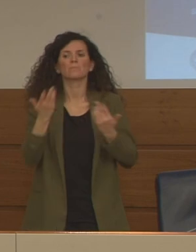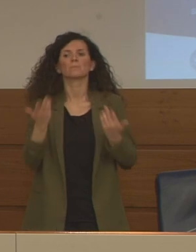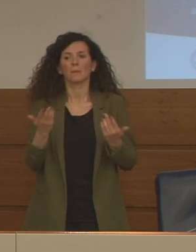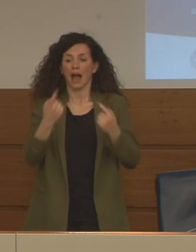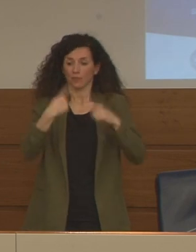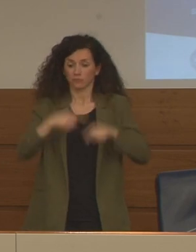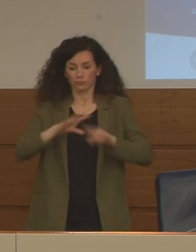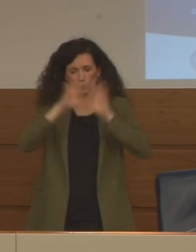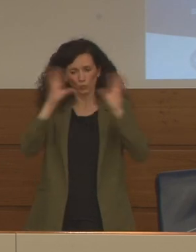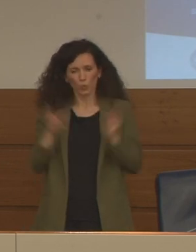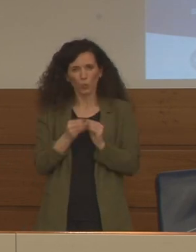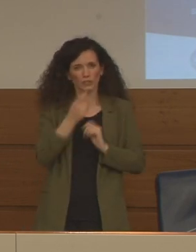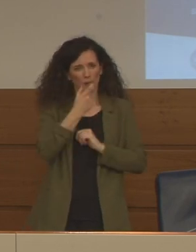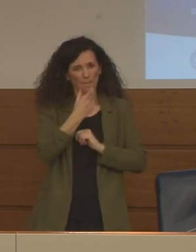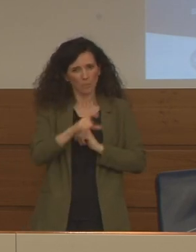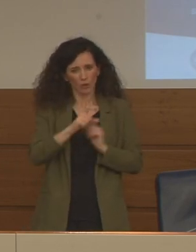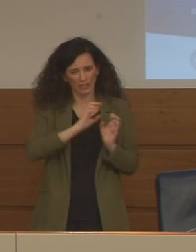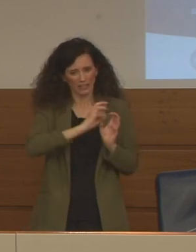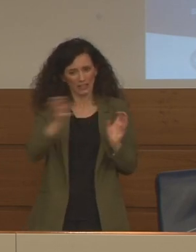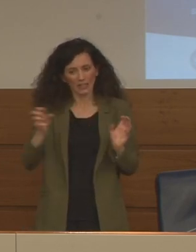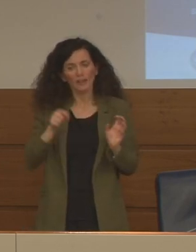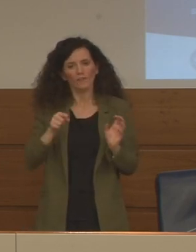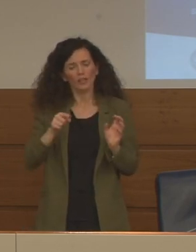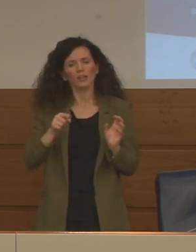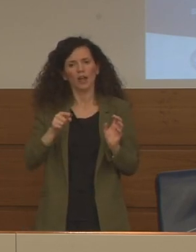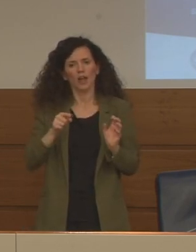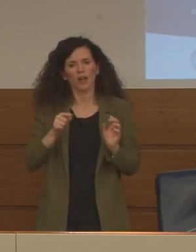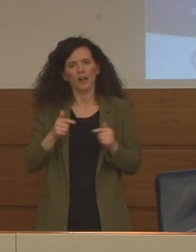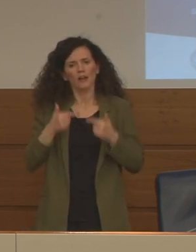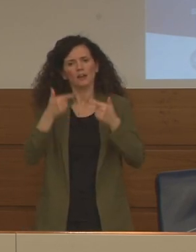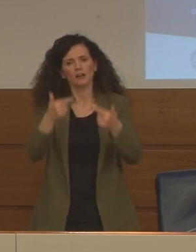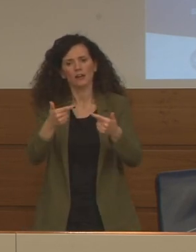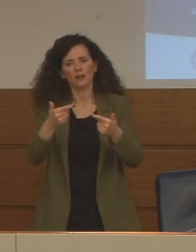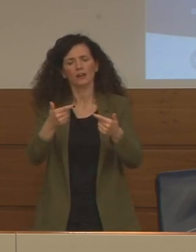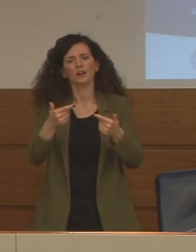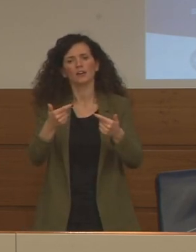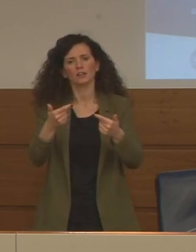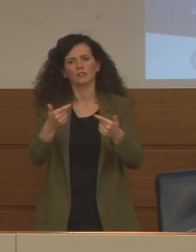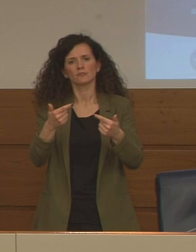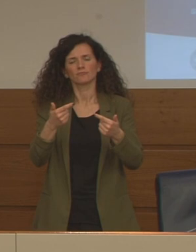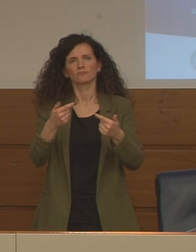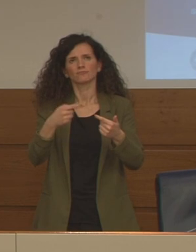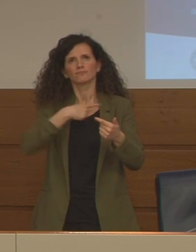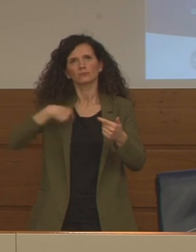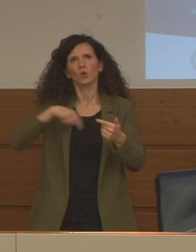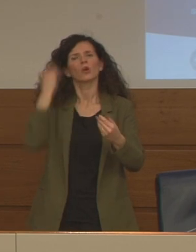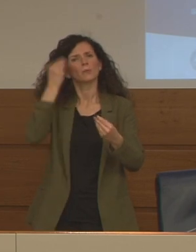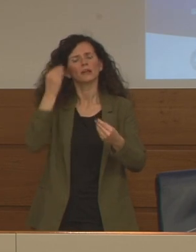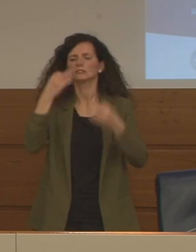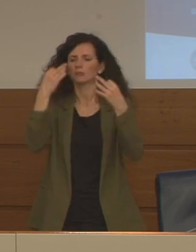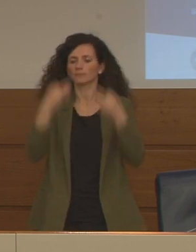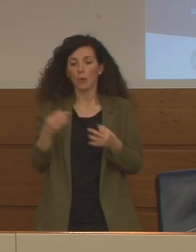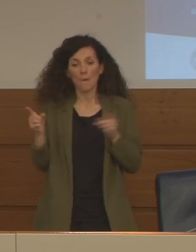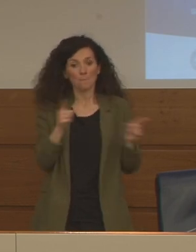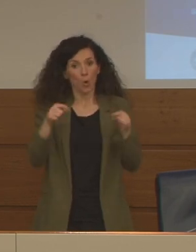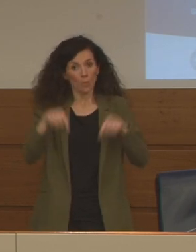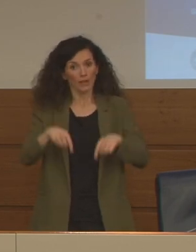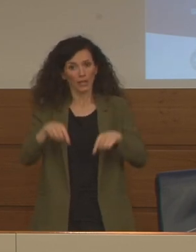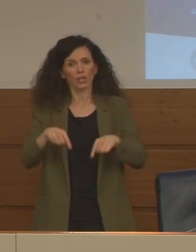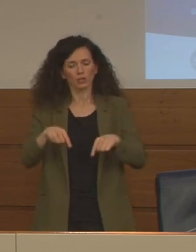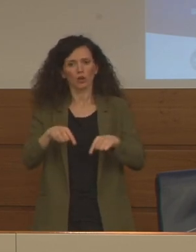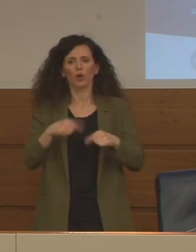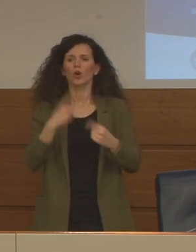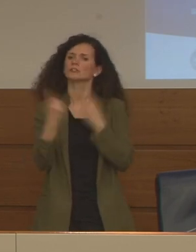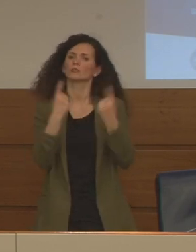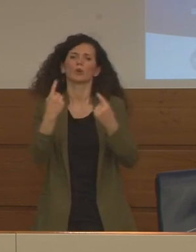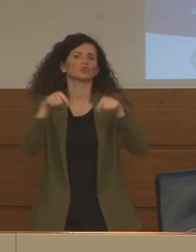che vi ho dato rappresenta una le ragioni per cui noi riteniamo che questo al momento che questo sia lo